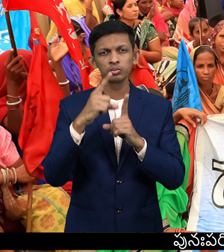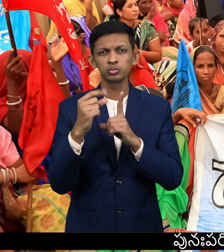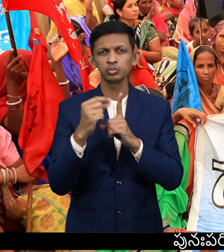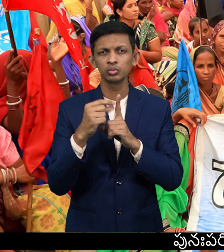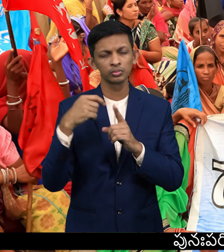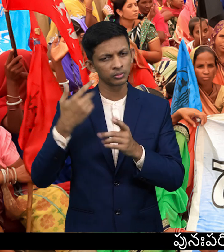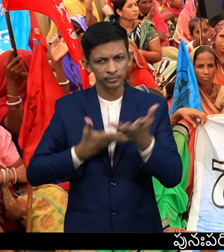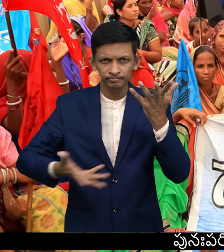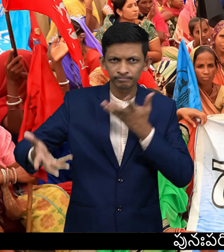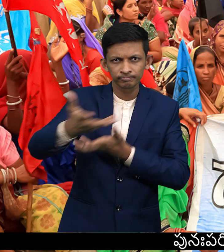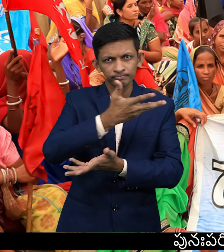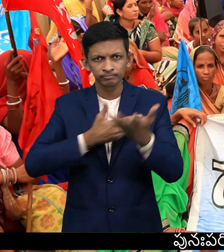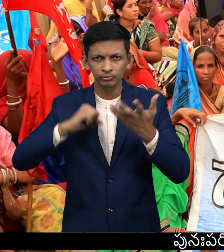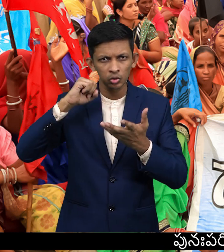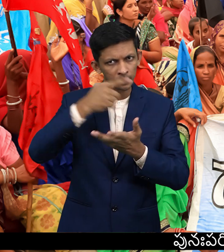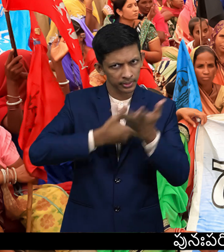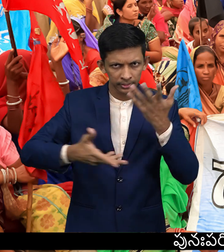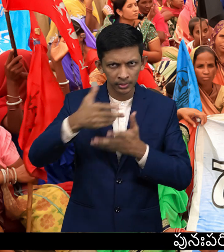పునః పరిశీలించటానికి ప్రేరేపించింది.